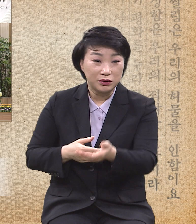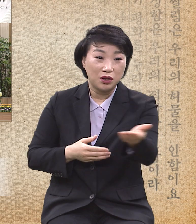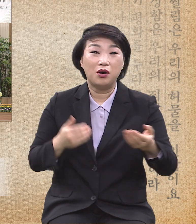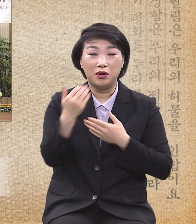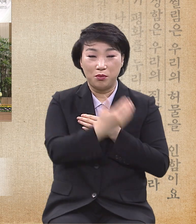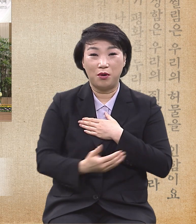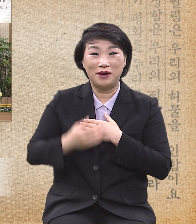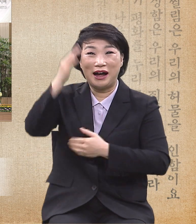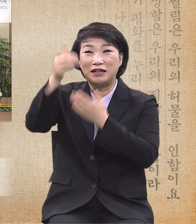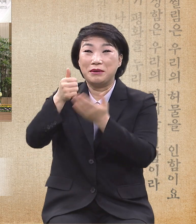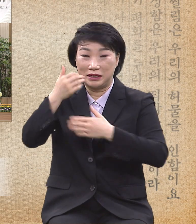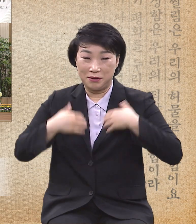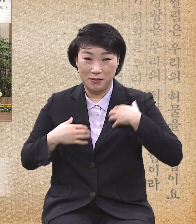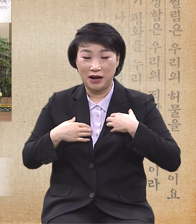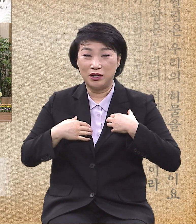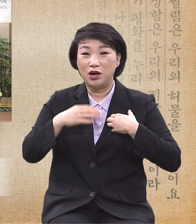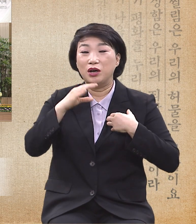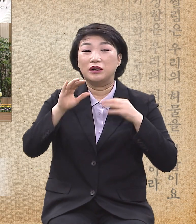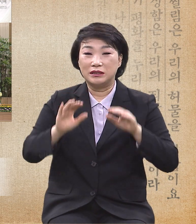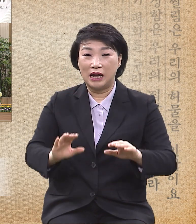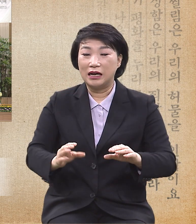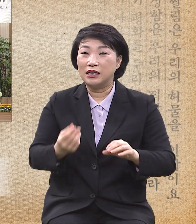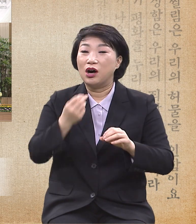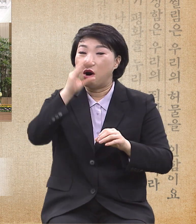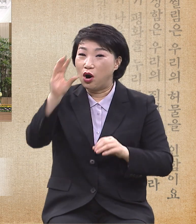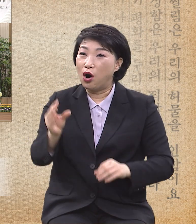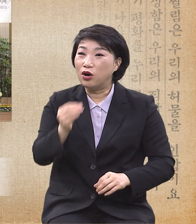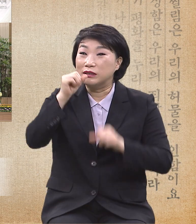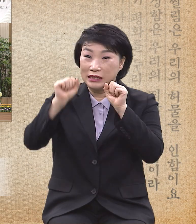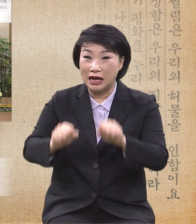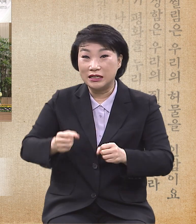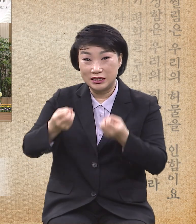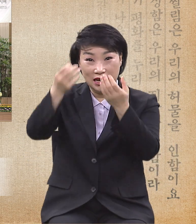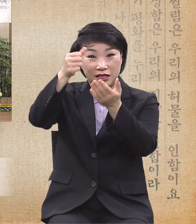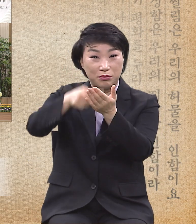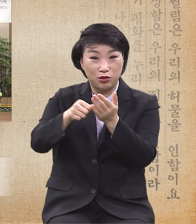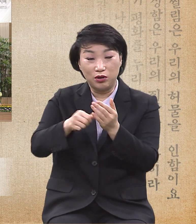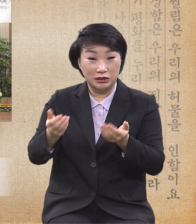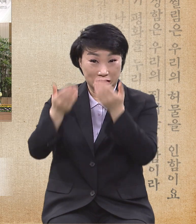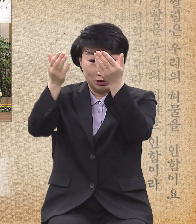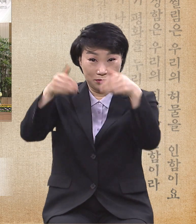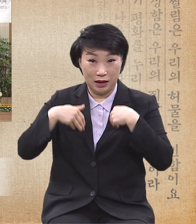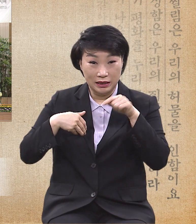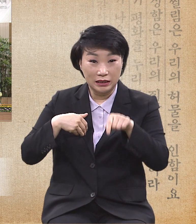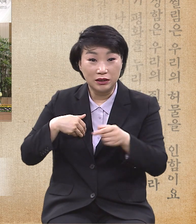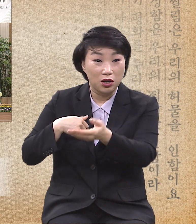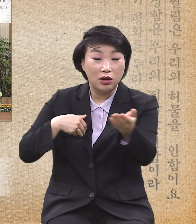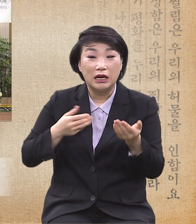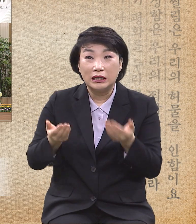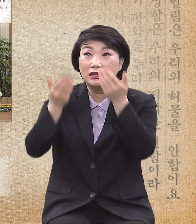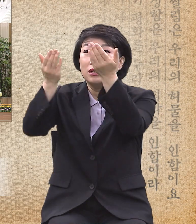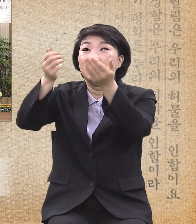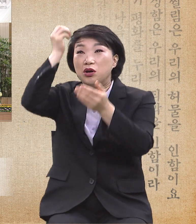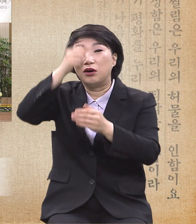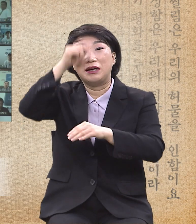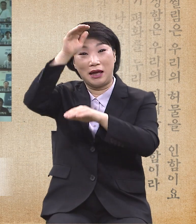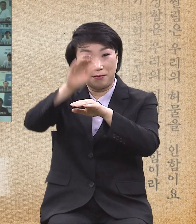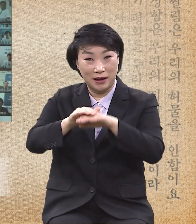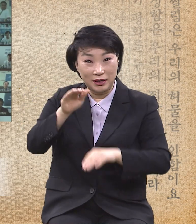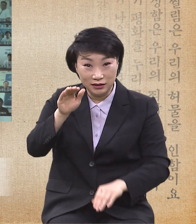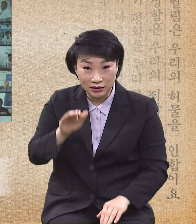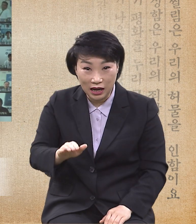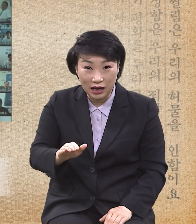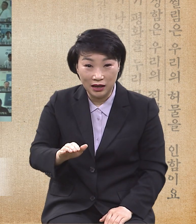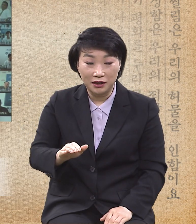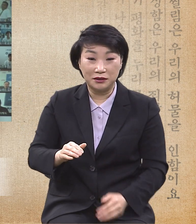권하노니 너희 몸을 하나님이 기뻐하시는 거룩한 산 제사로 드리라. 이는 너희의 드릴 영적 예배니라.